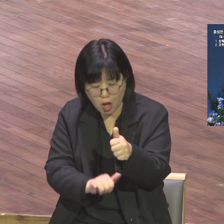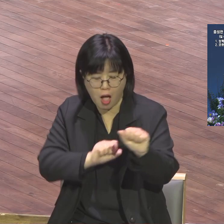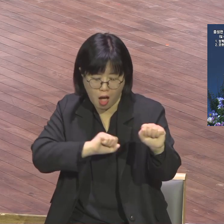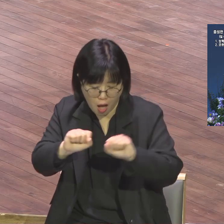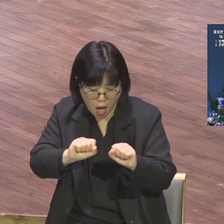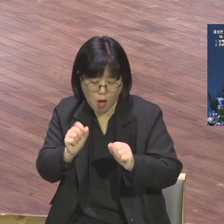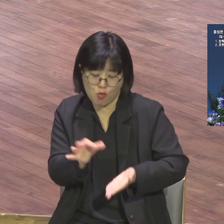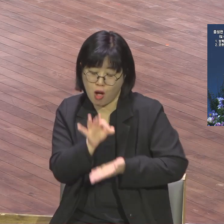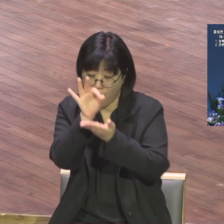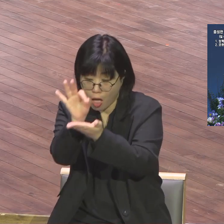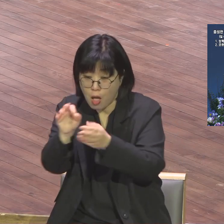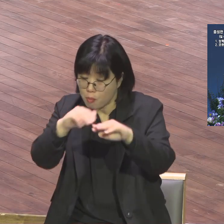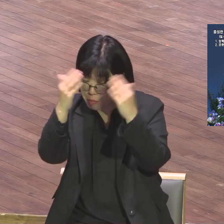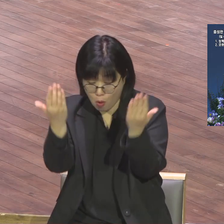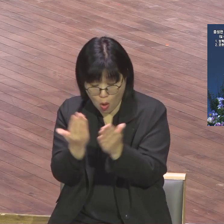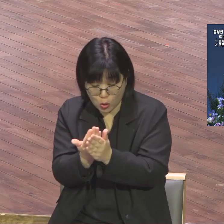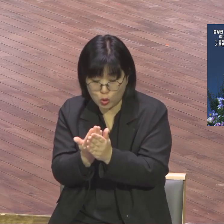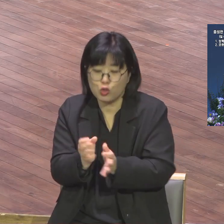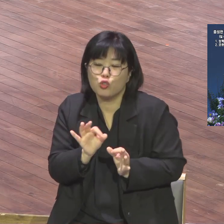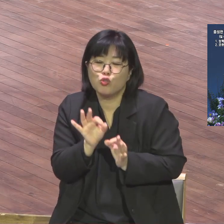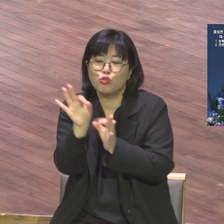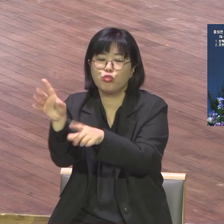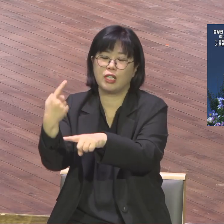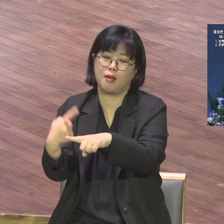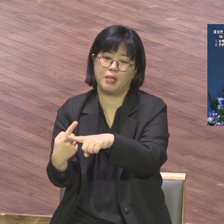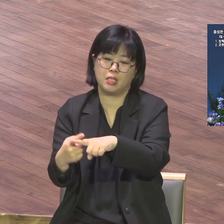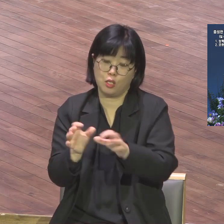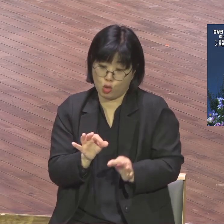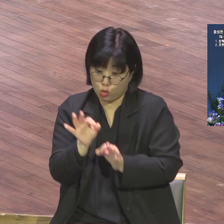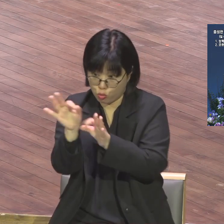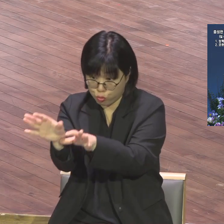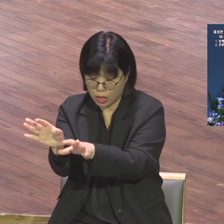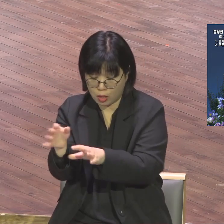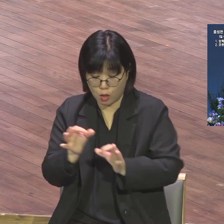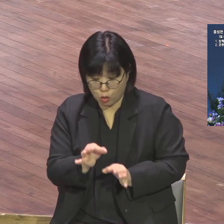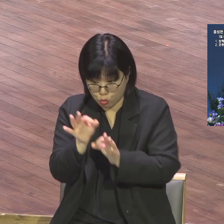분명히 하늘 상급이 예비되어 있다라고 하는 말씀이,